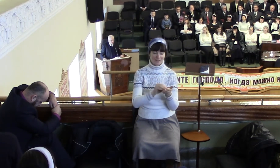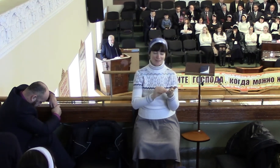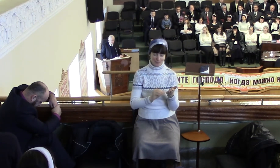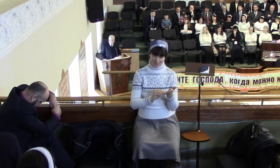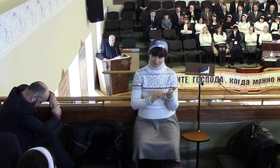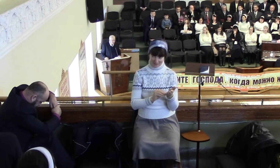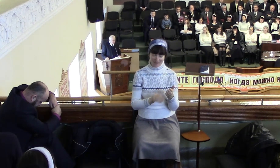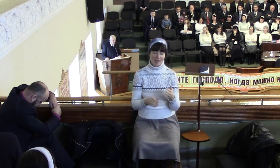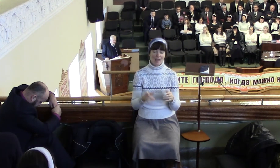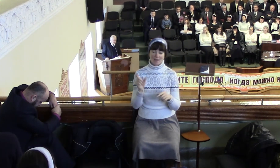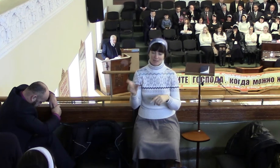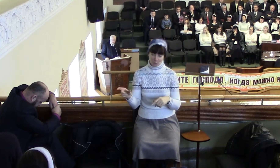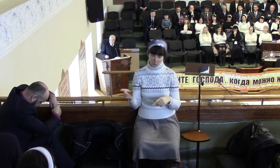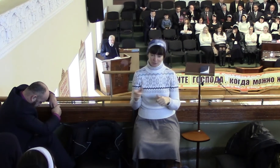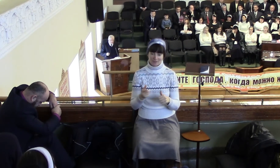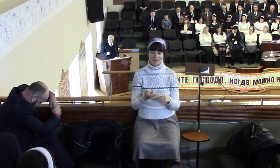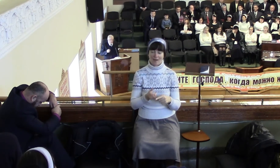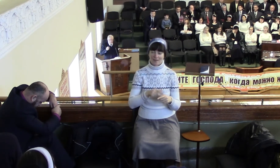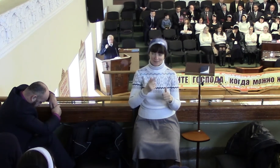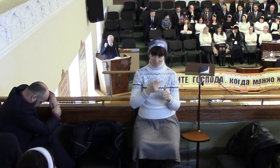Христос. В этой победе